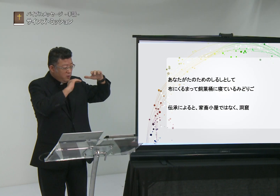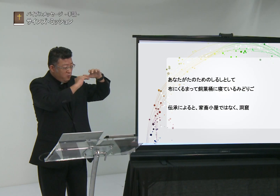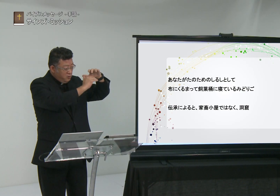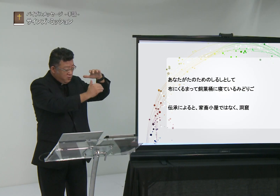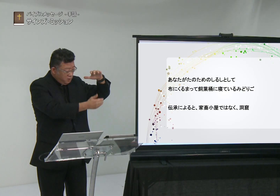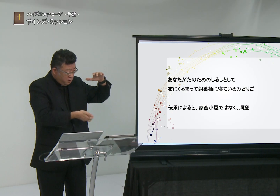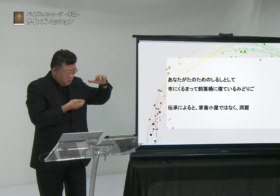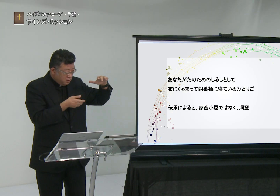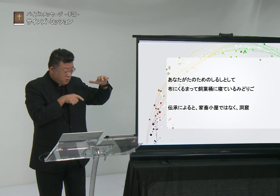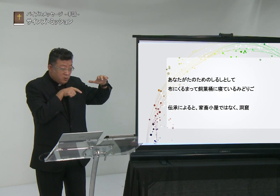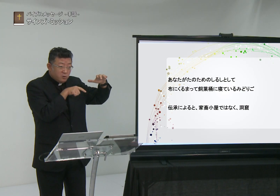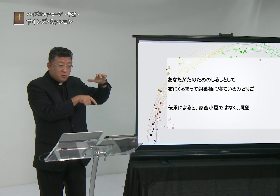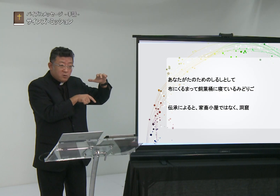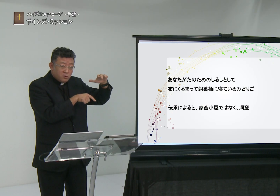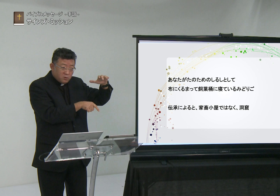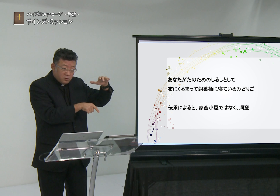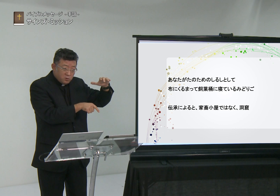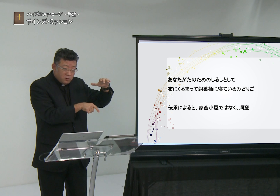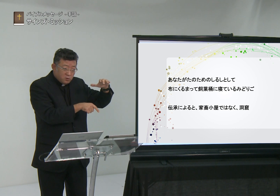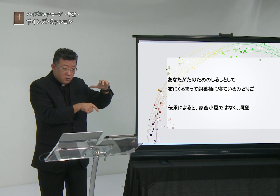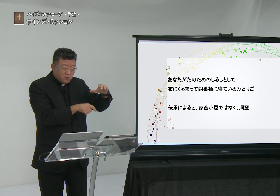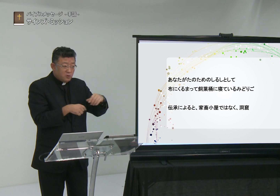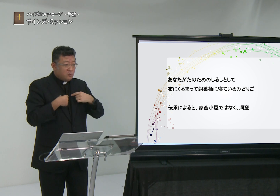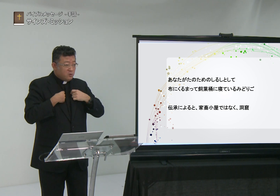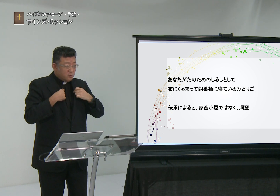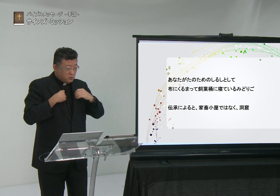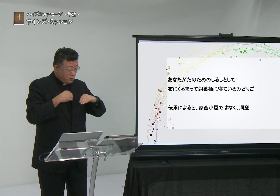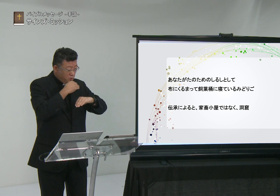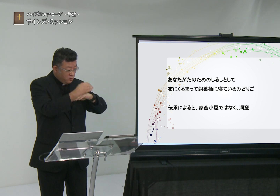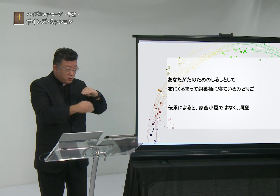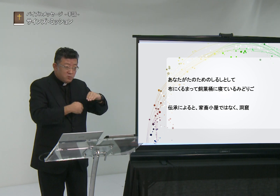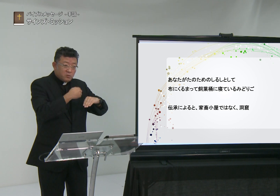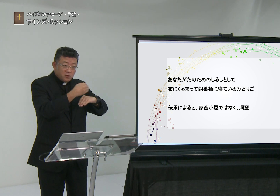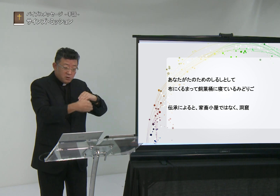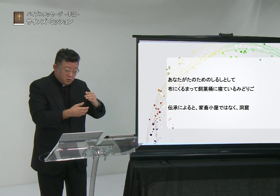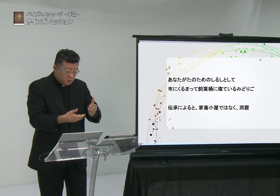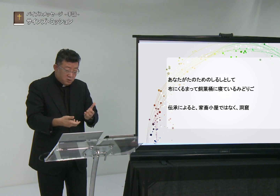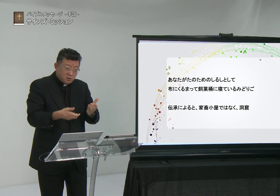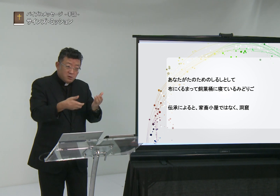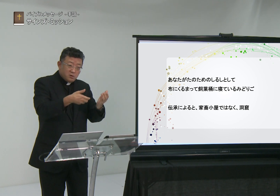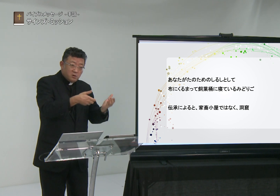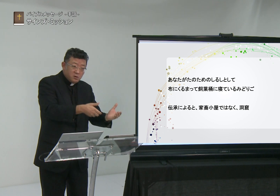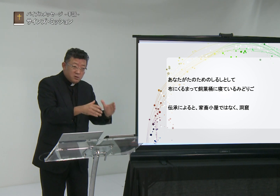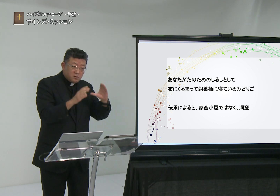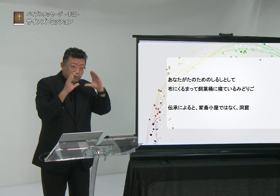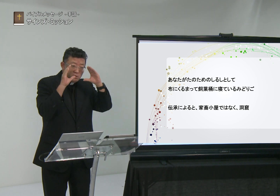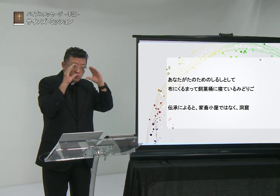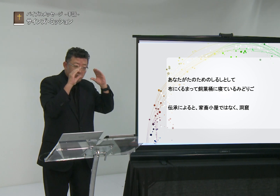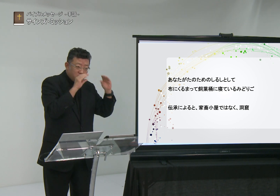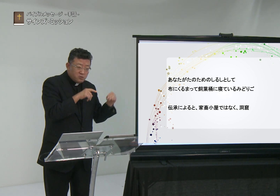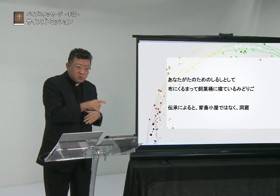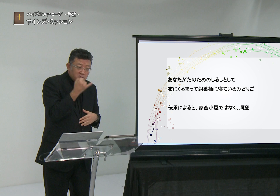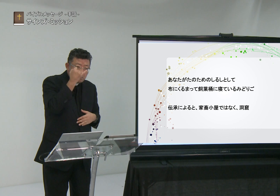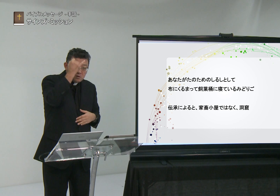ですから洞窟と中に布にくるまって寝ているという